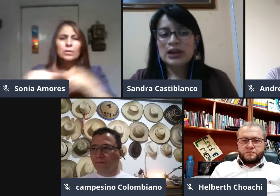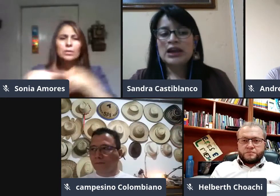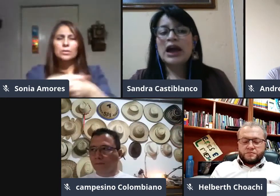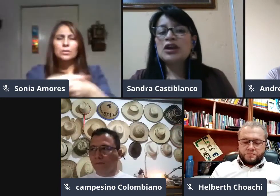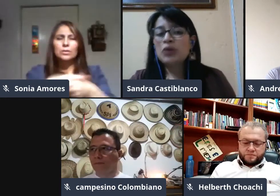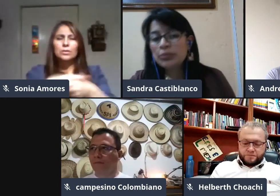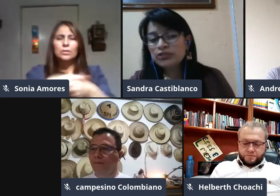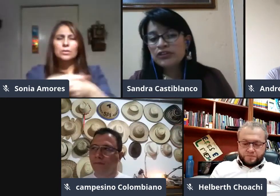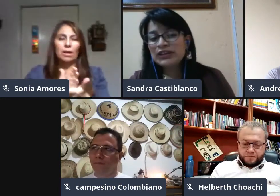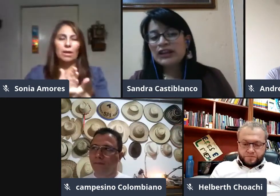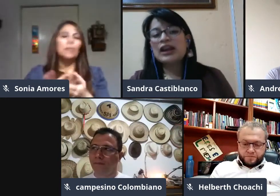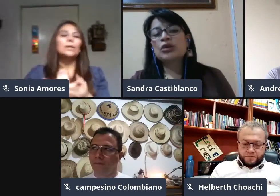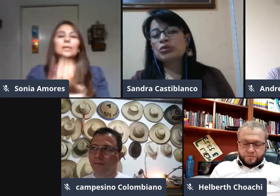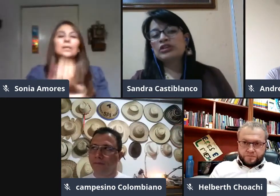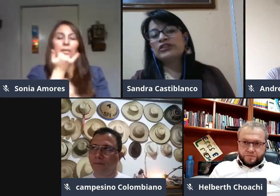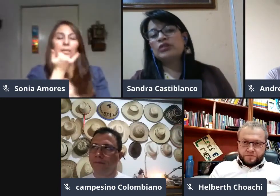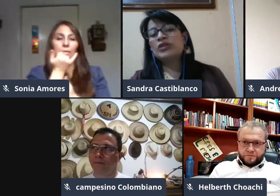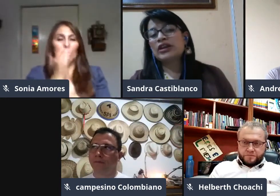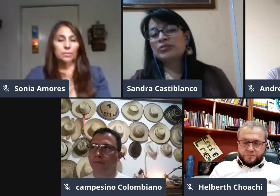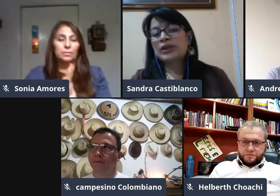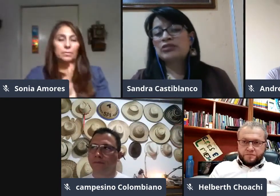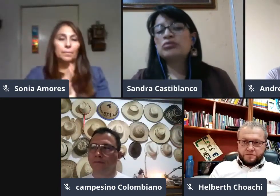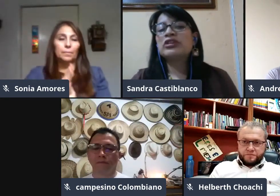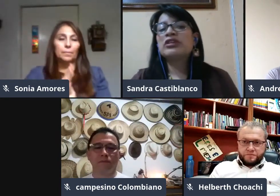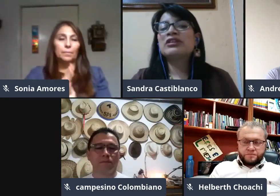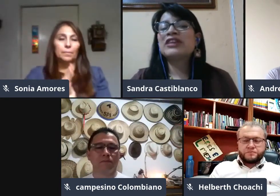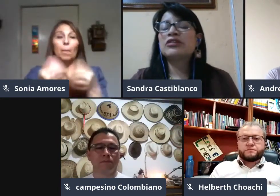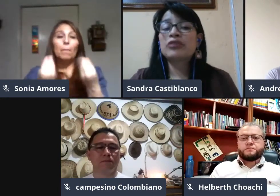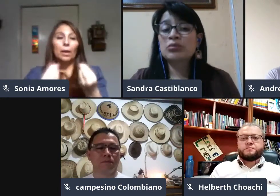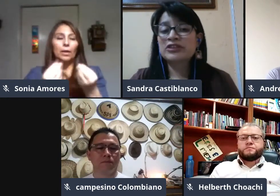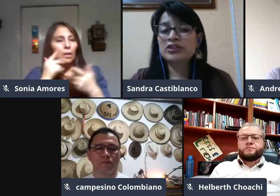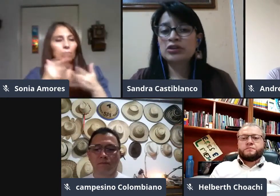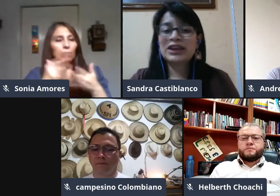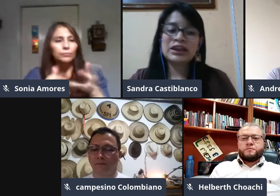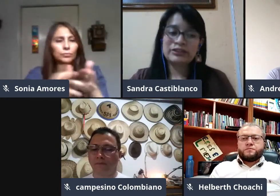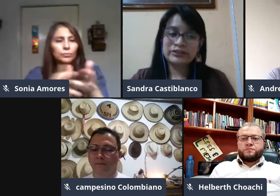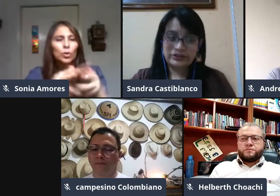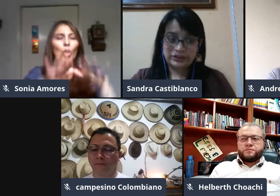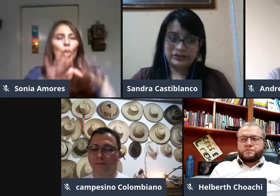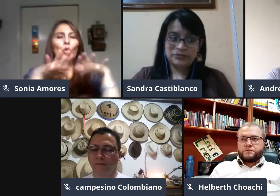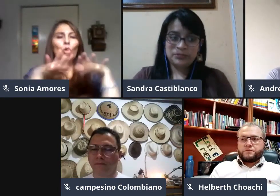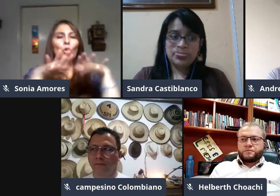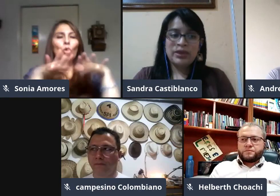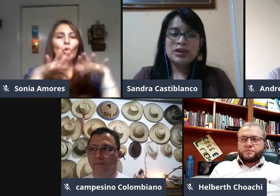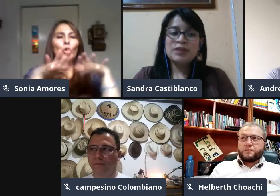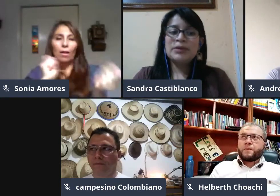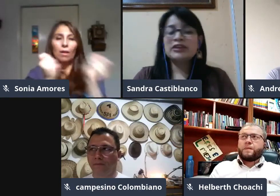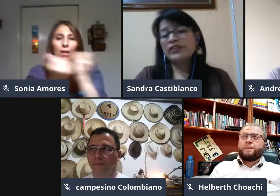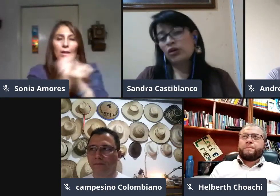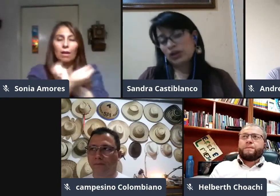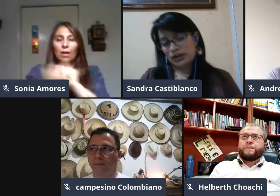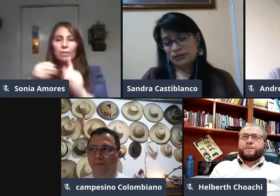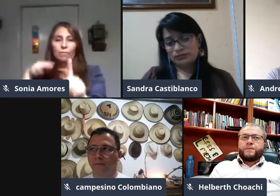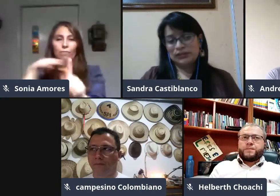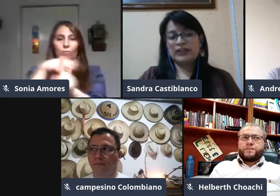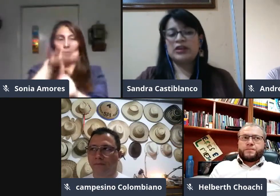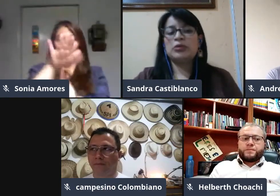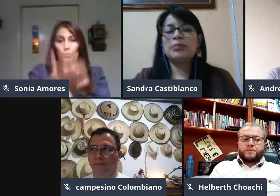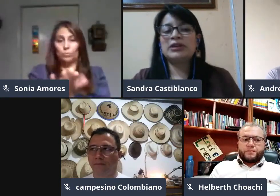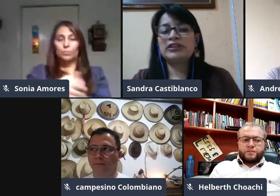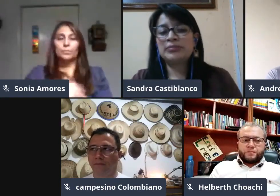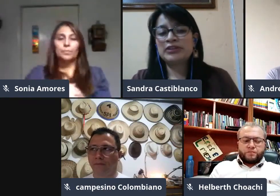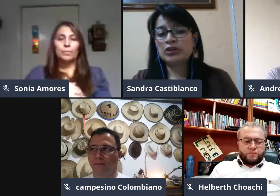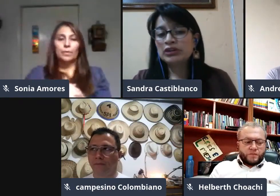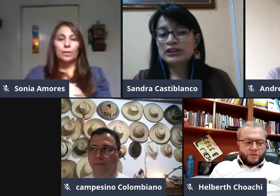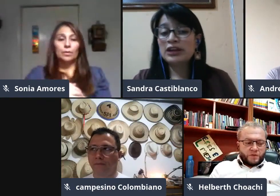pasando, al igual posibilitar las rutas y lugares para su transformación e incidencia. Y para esta jornada